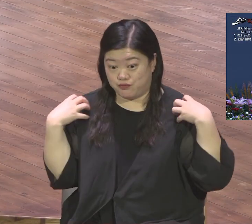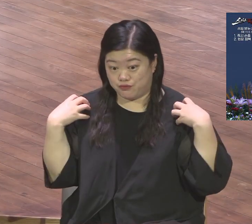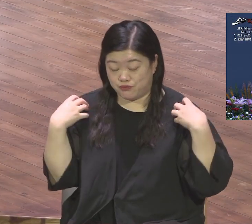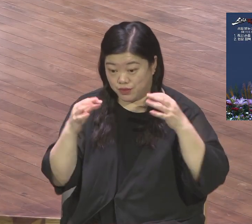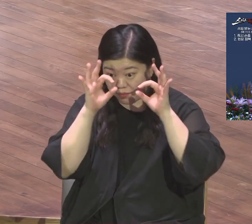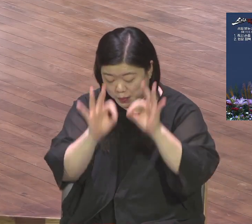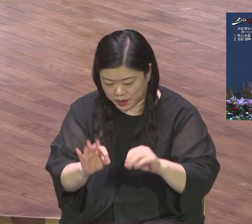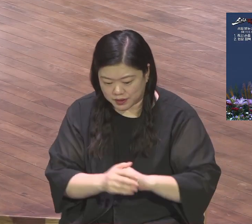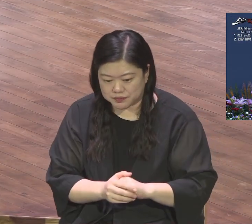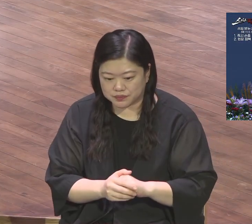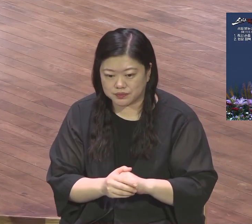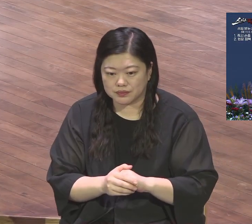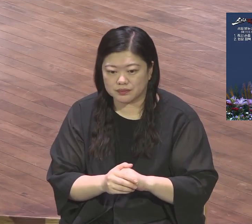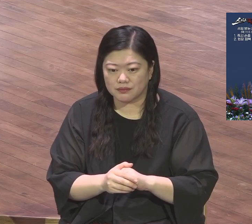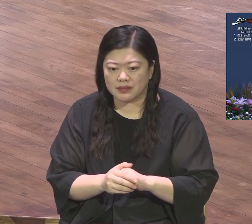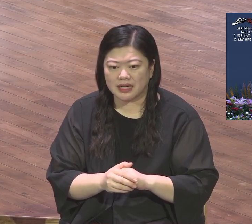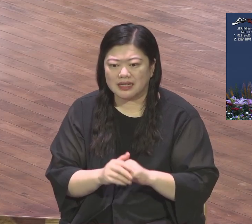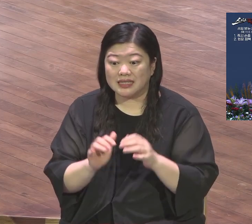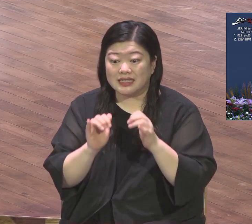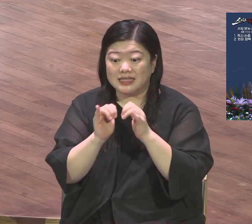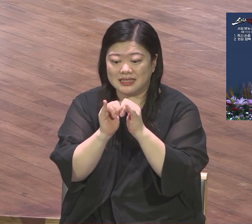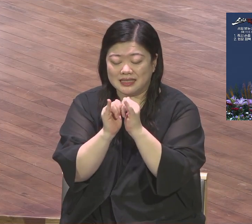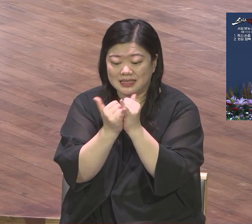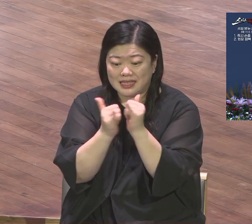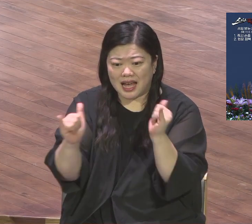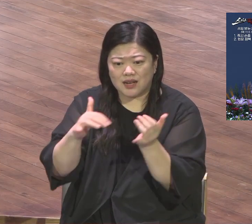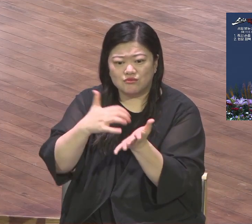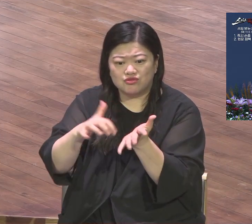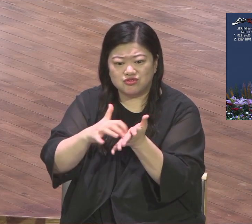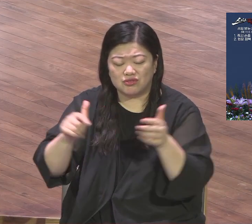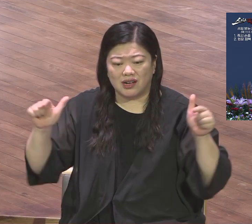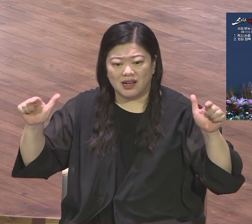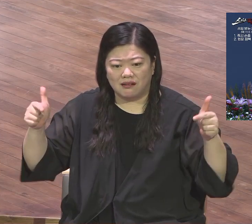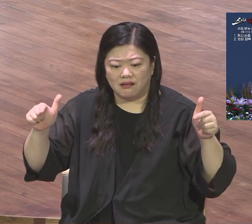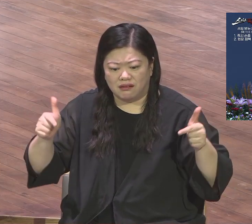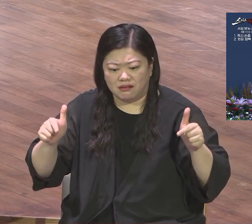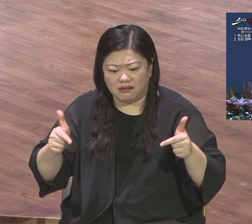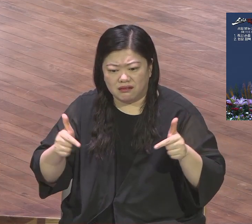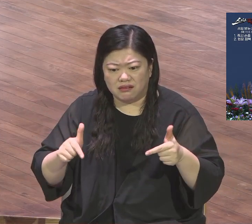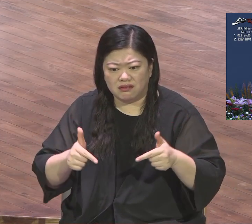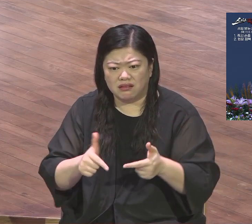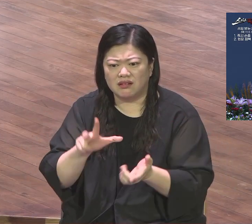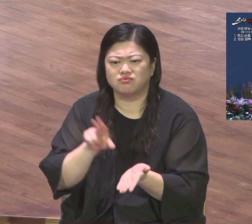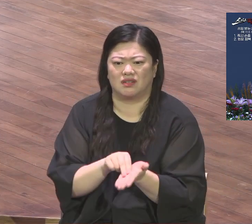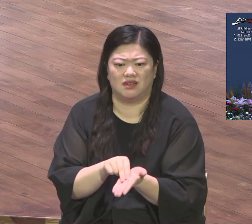비상상태라 그렇게 선언할 정도로 저출산 문제가 심각하죠.